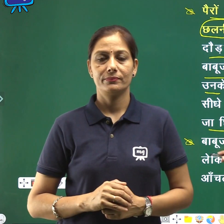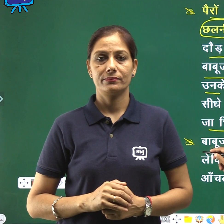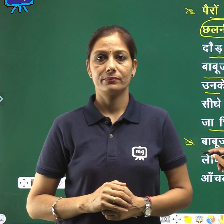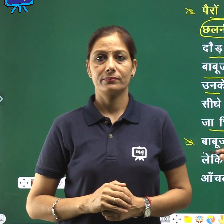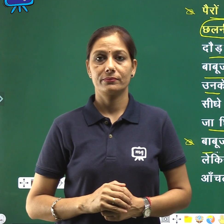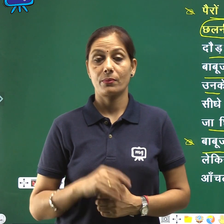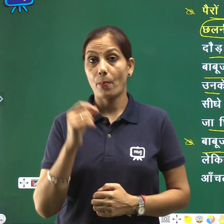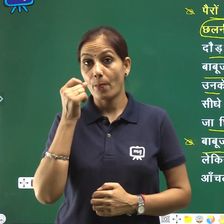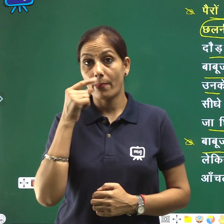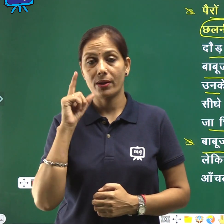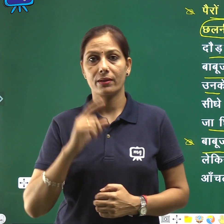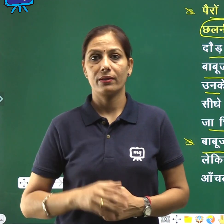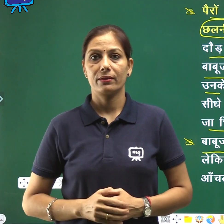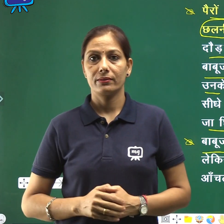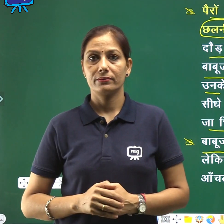बाबूजी ने